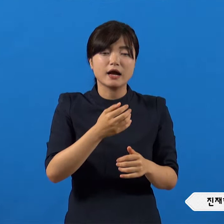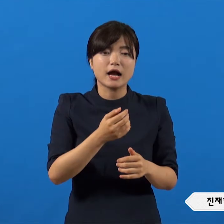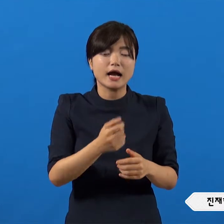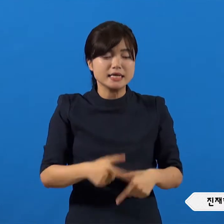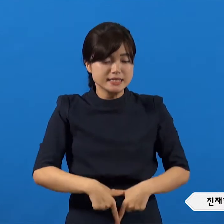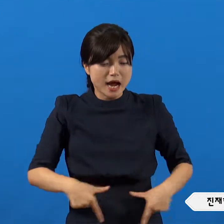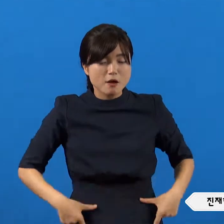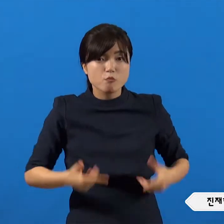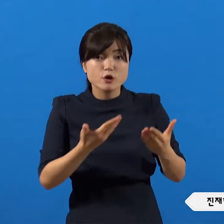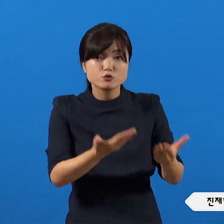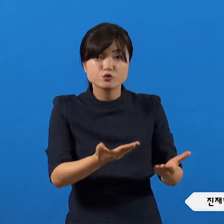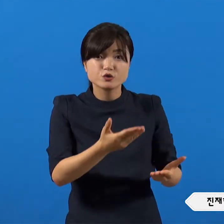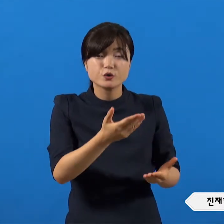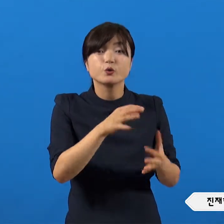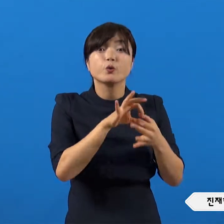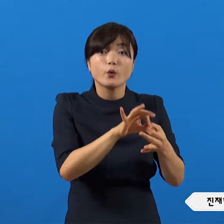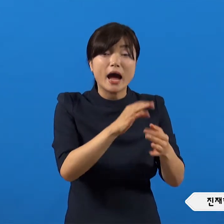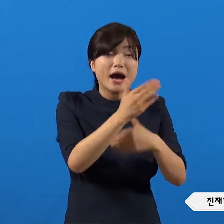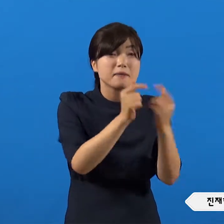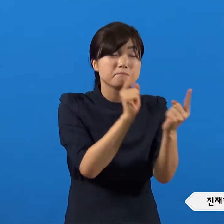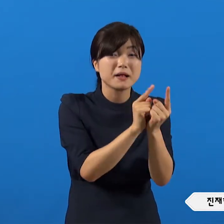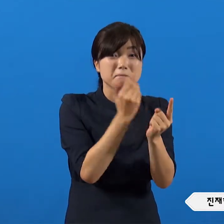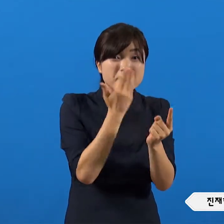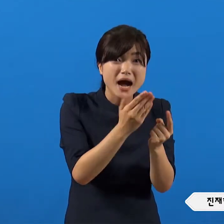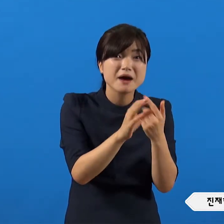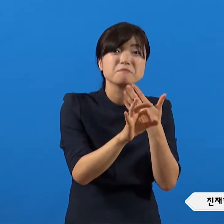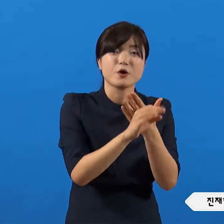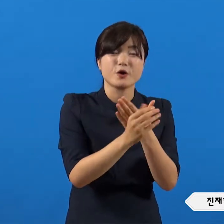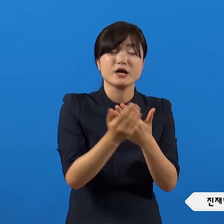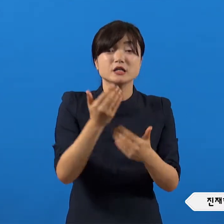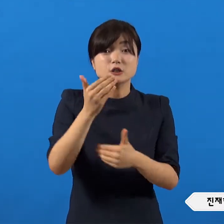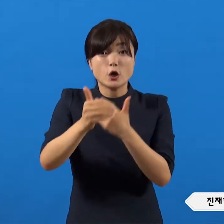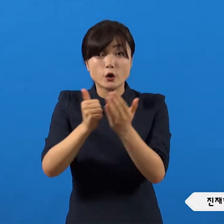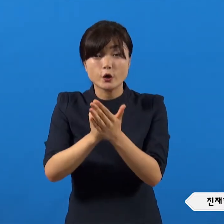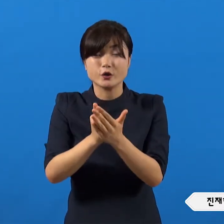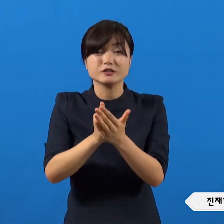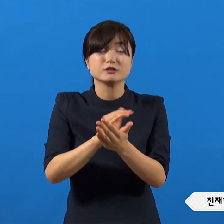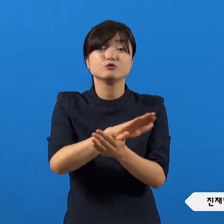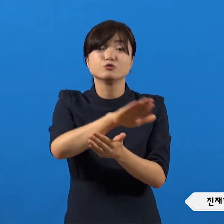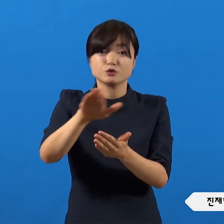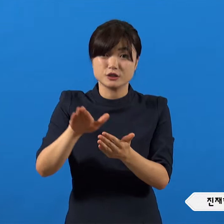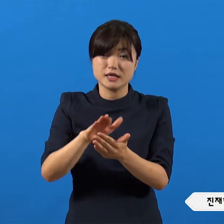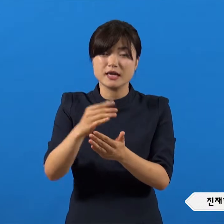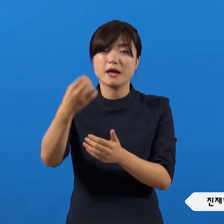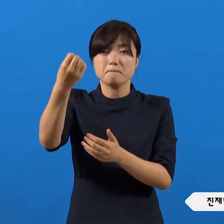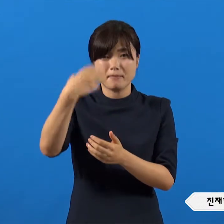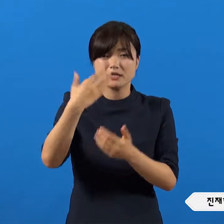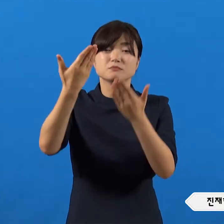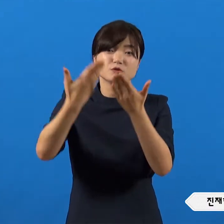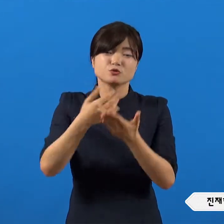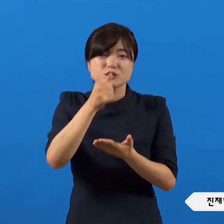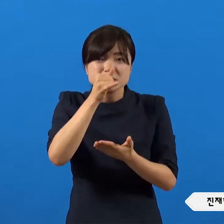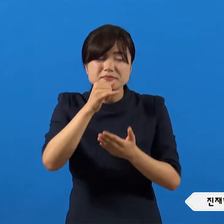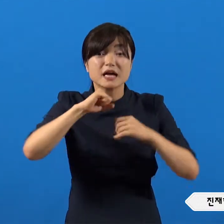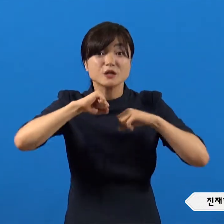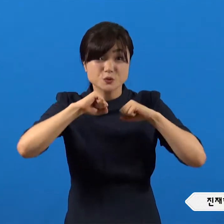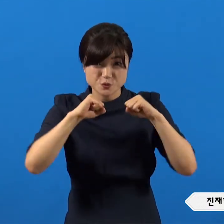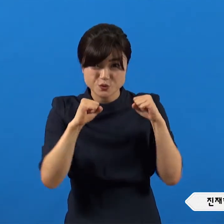수 있다면, 오늘 성경은 여러분과 저에게 말씀합니다.